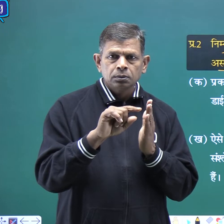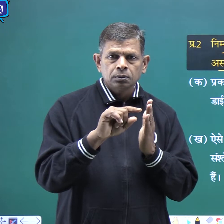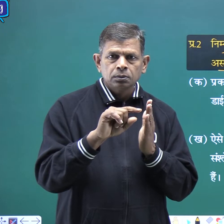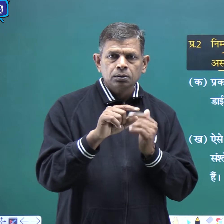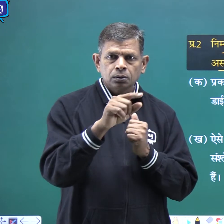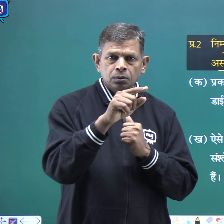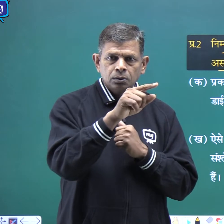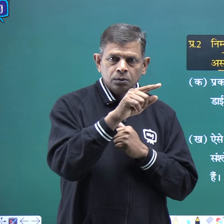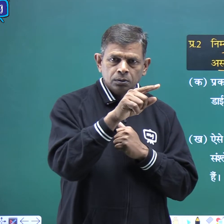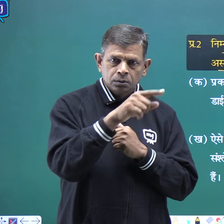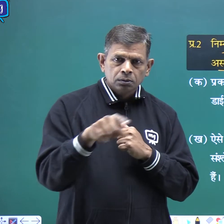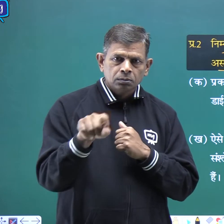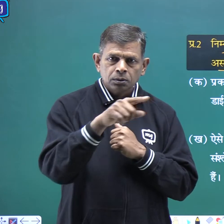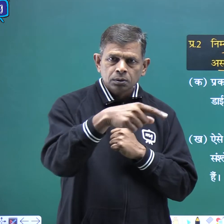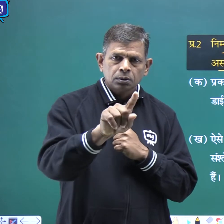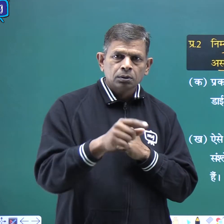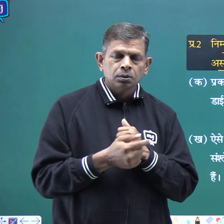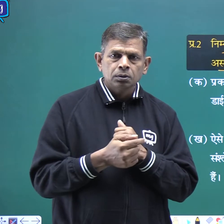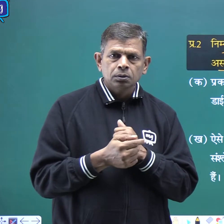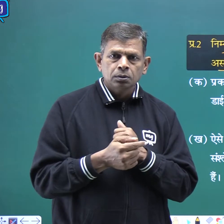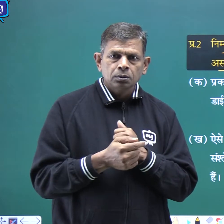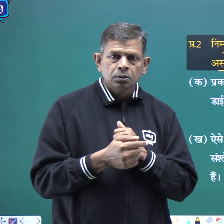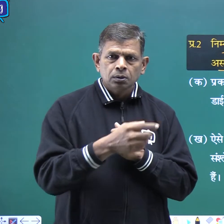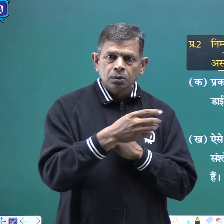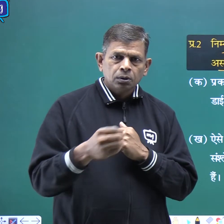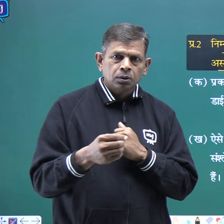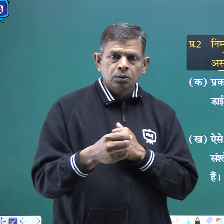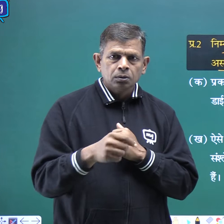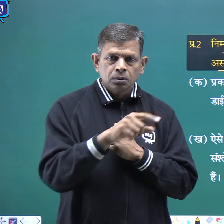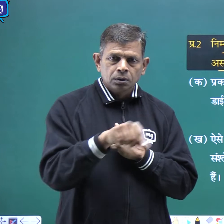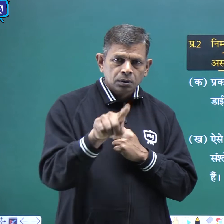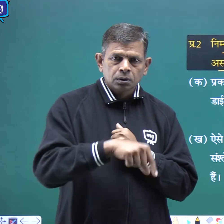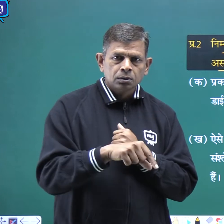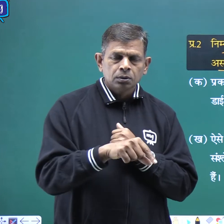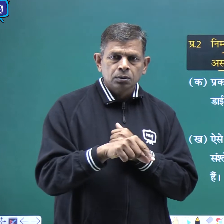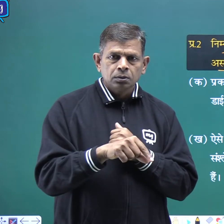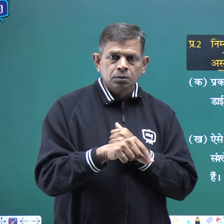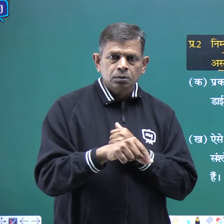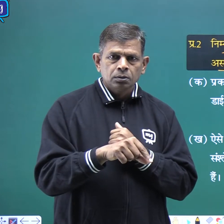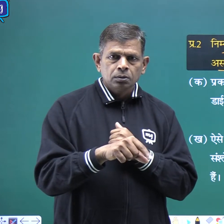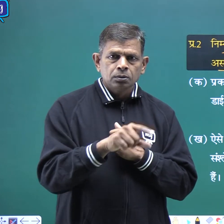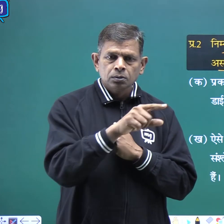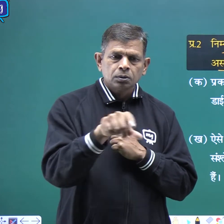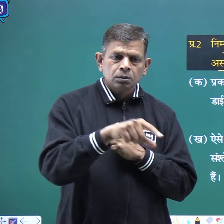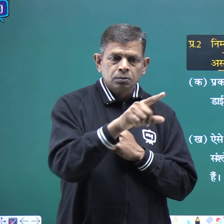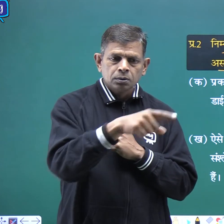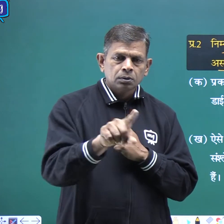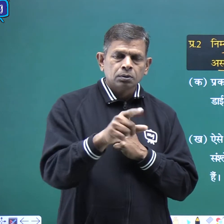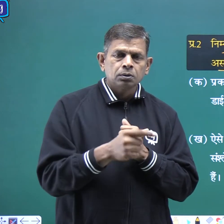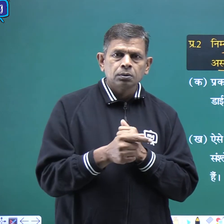तो सत्य पर निशान लगाएंगे और अगर ये गलत है तो असत्य